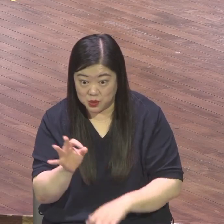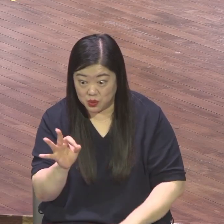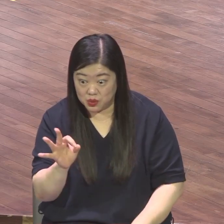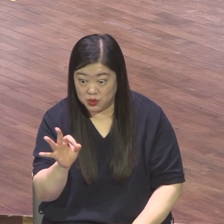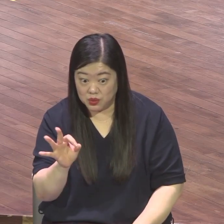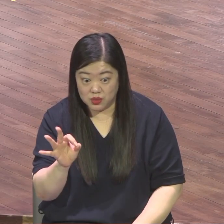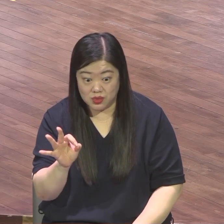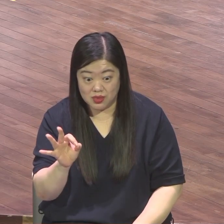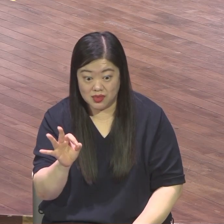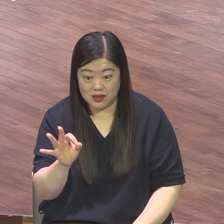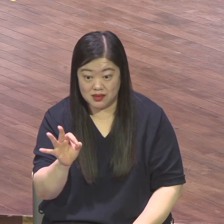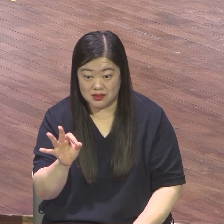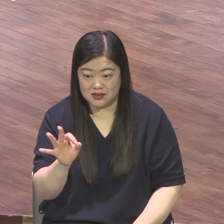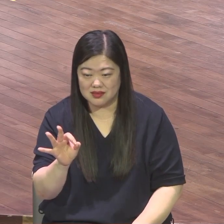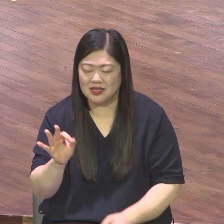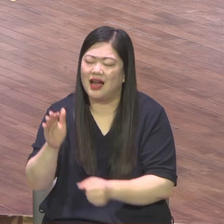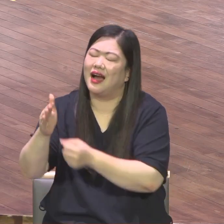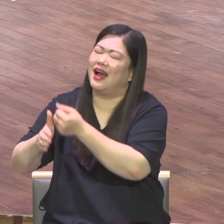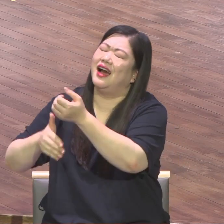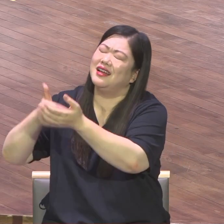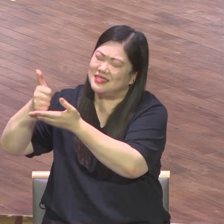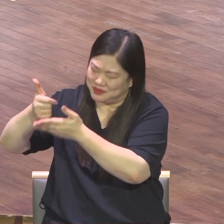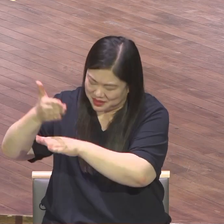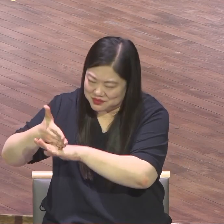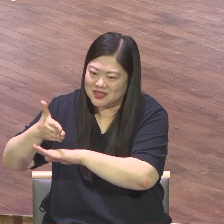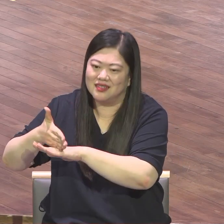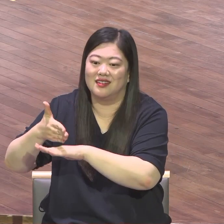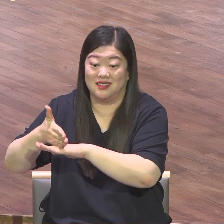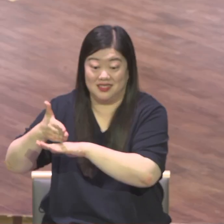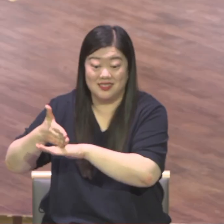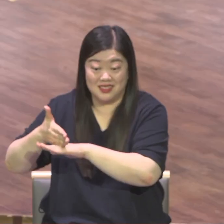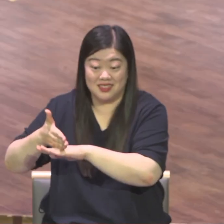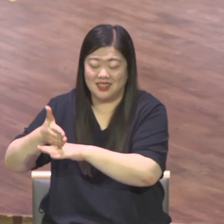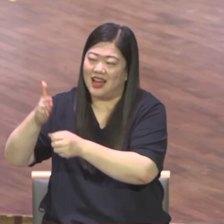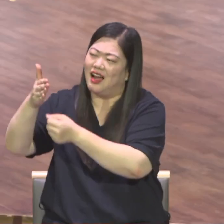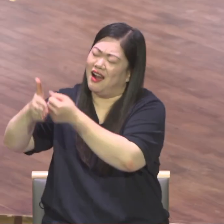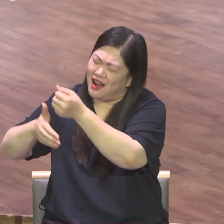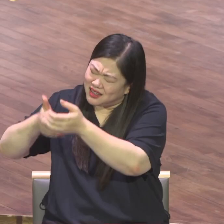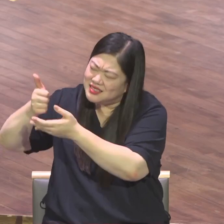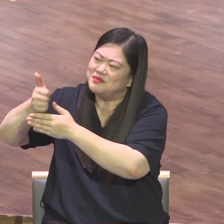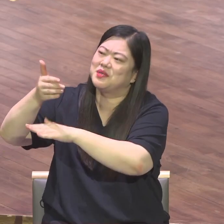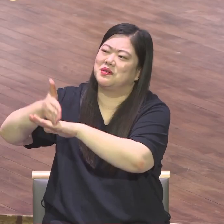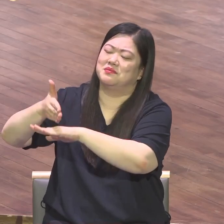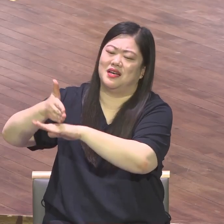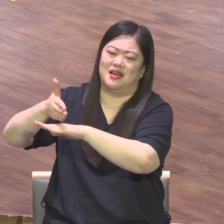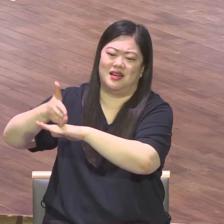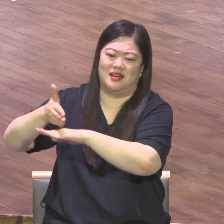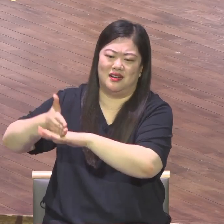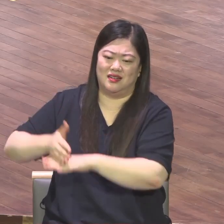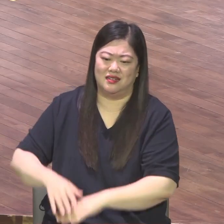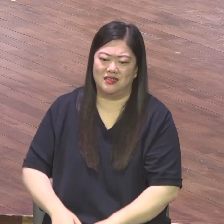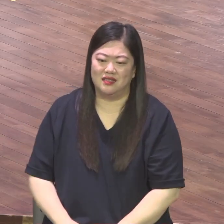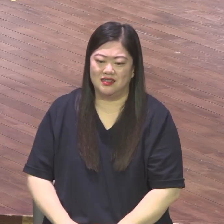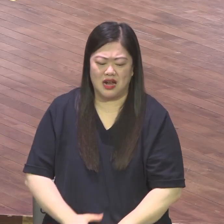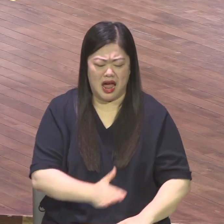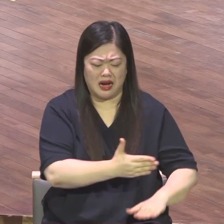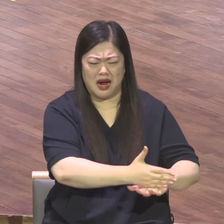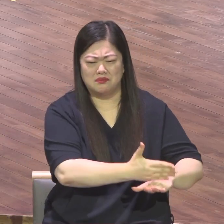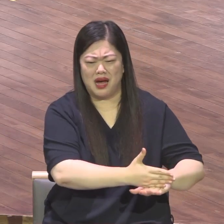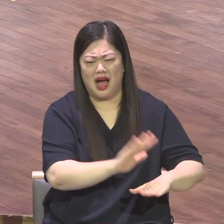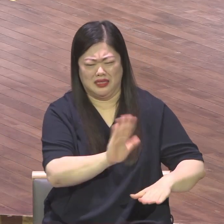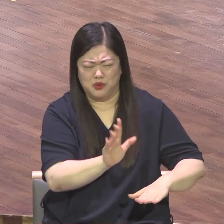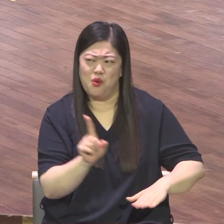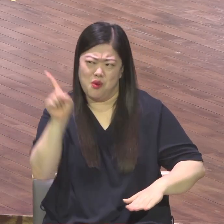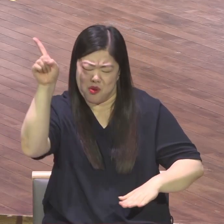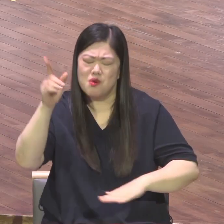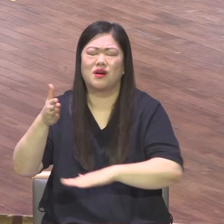감사의 대상은 하나님이다. 하나님, 여호와 하나님. 그 뜻이에요. 감사를